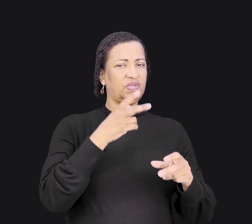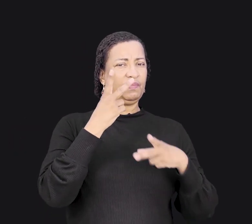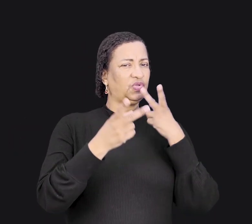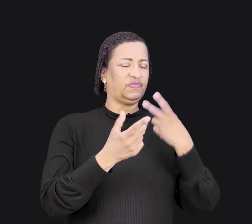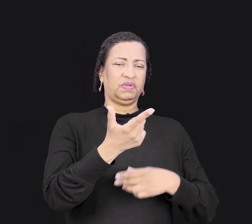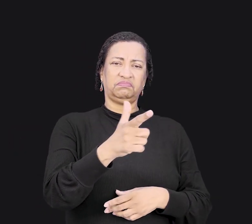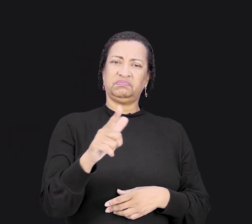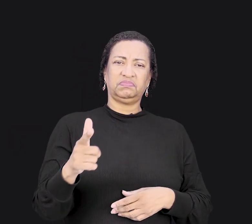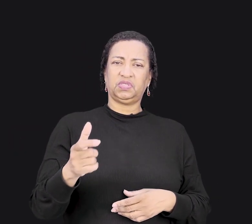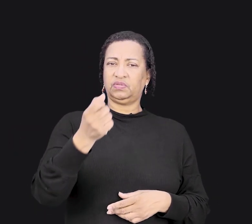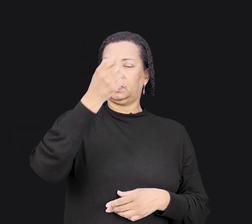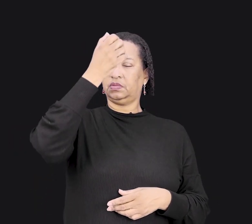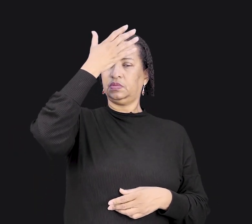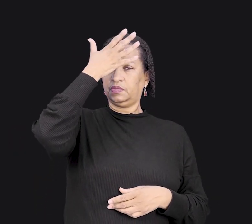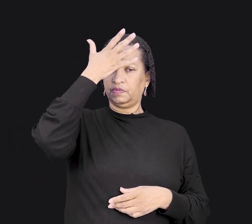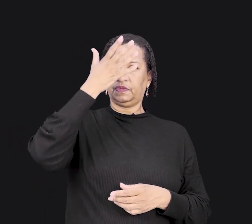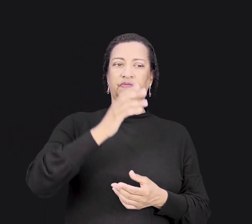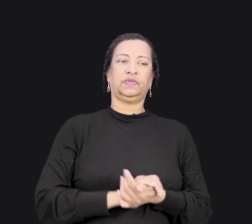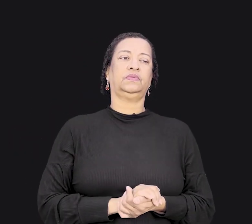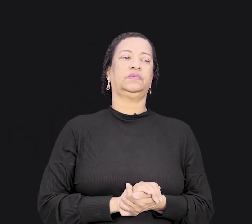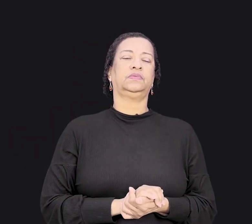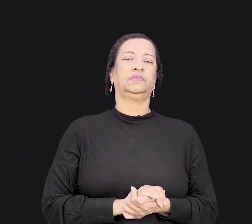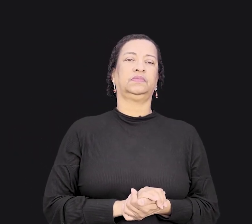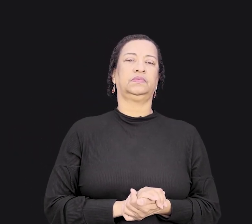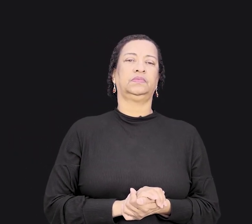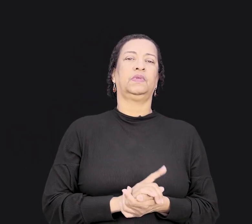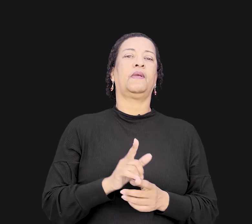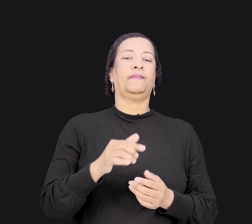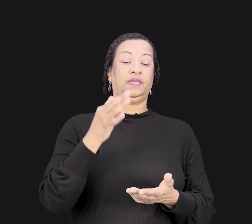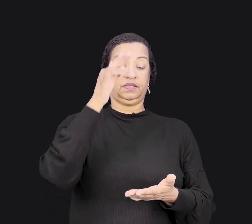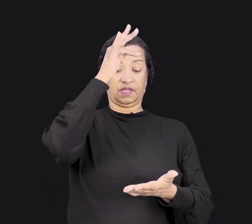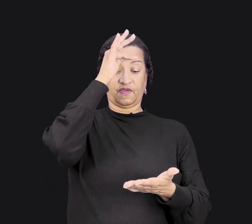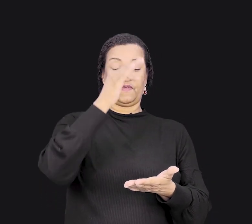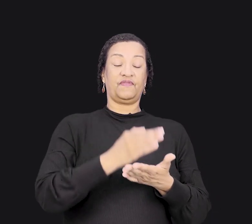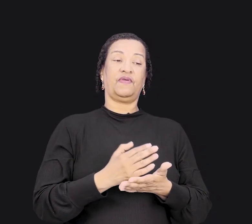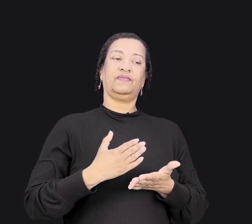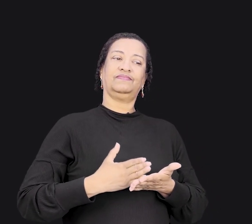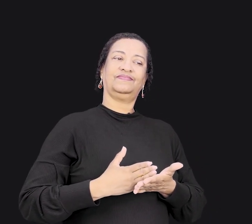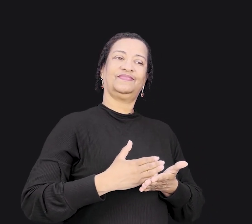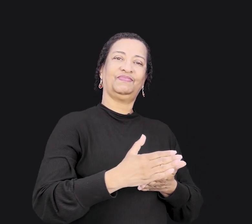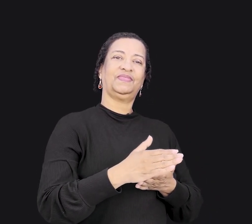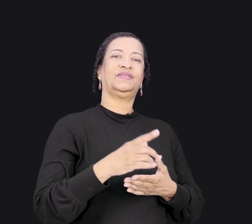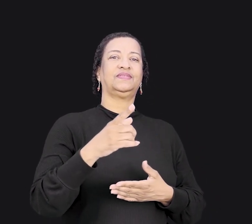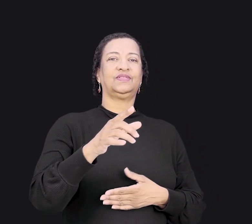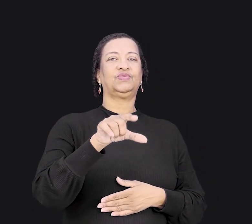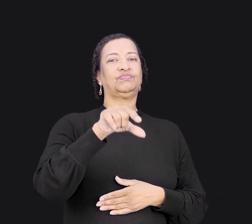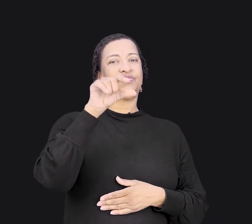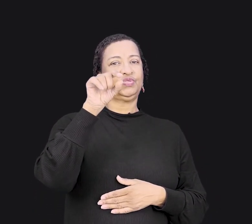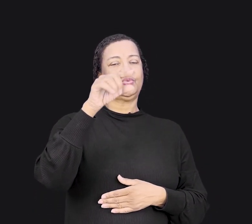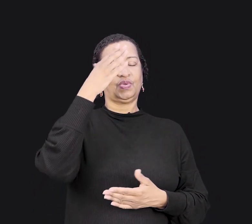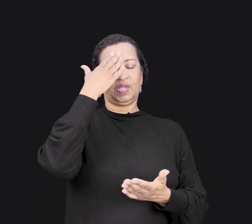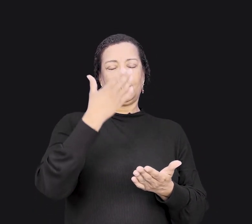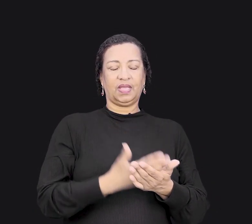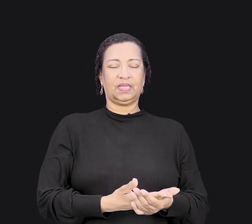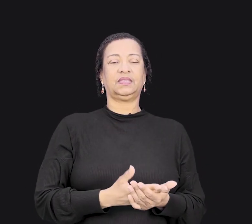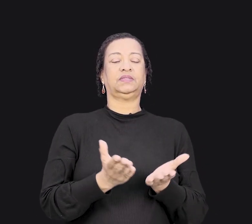existe esse negócio de revelação. É aí que a fé entra. É sua opção crer que a Bíblia é